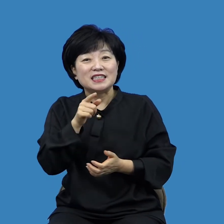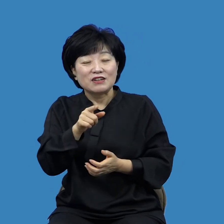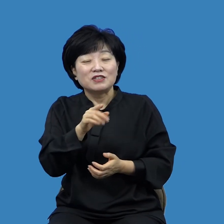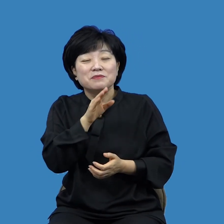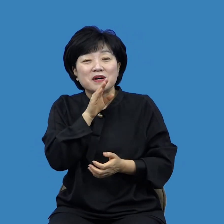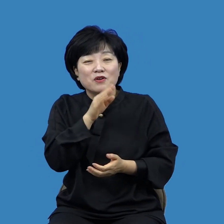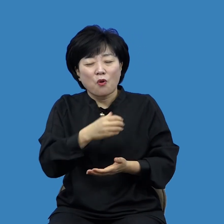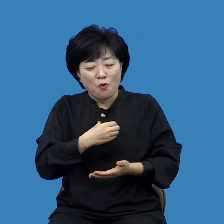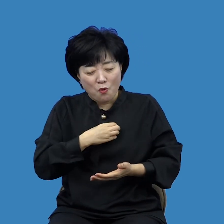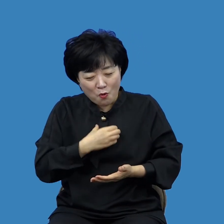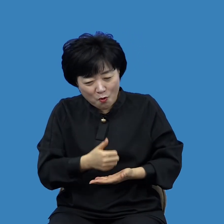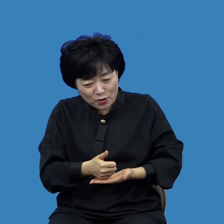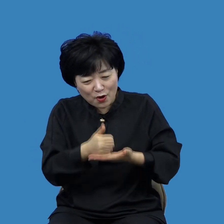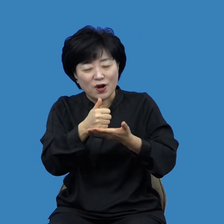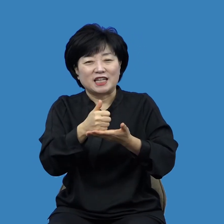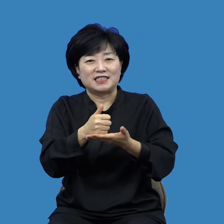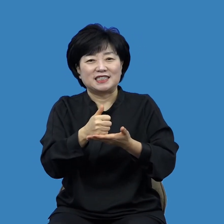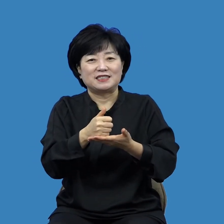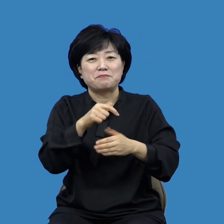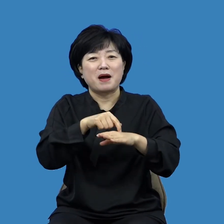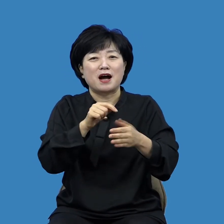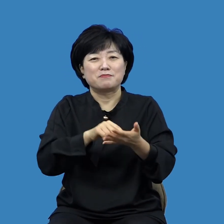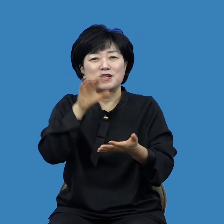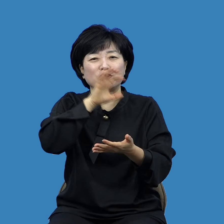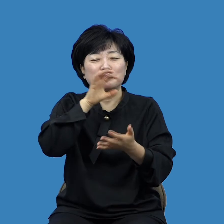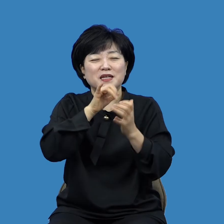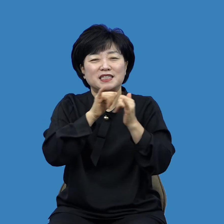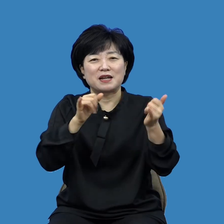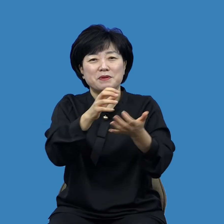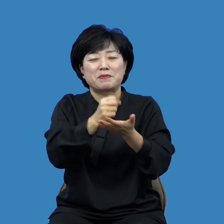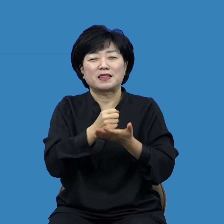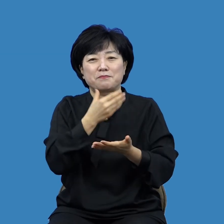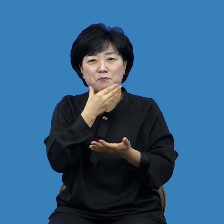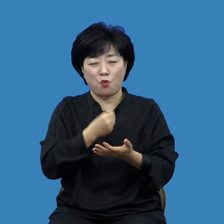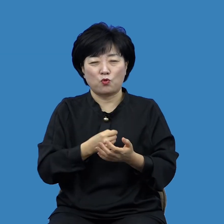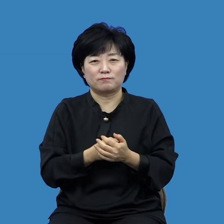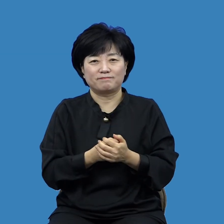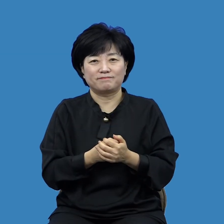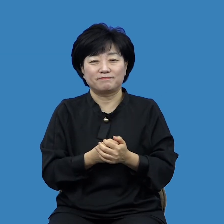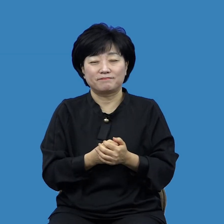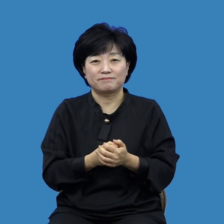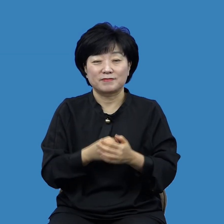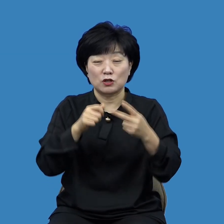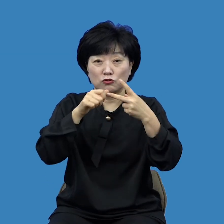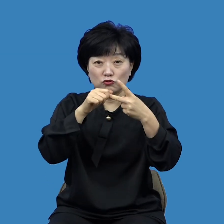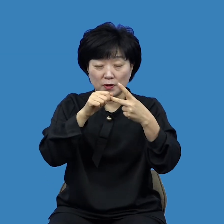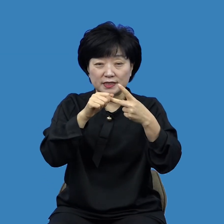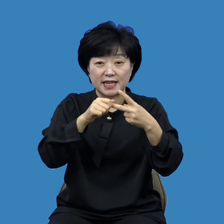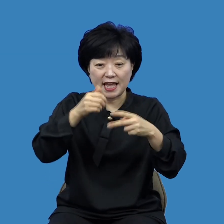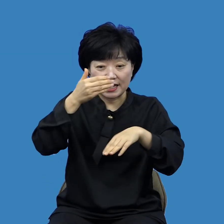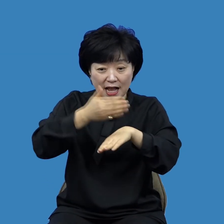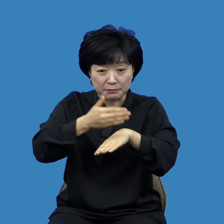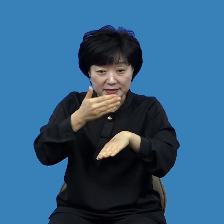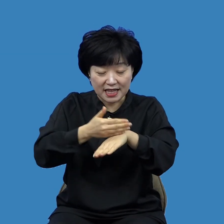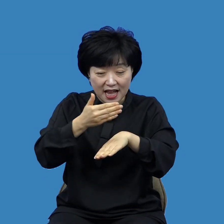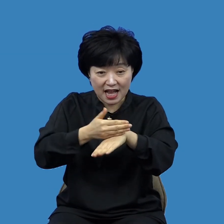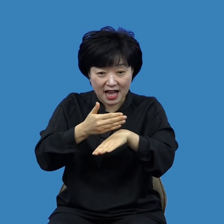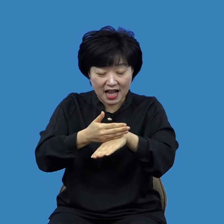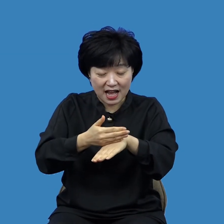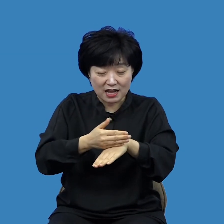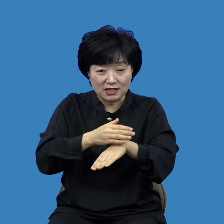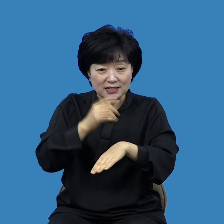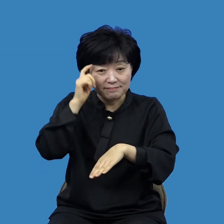공경하는 마음들을 계속 연습한 사람이 받게 되는 복이에요. 둘째, 감사하는 마음을 묵상했다면 묵상만 하지 말고 표현하세요.